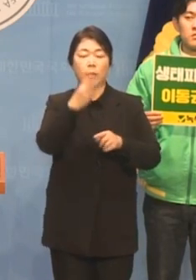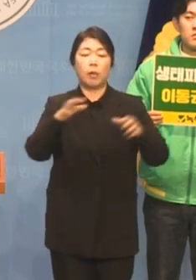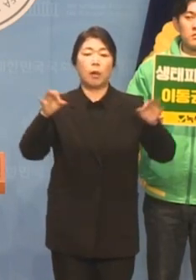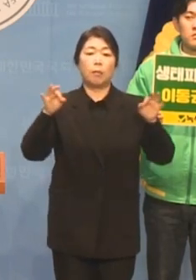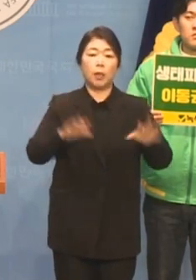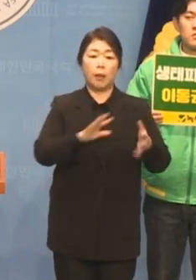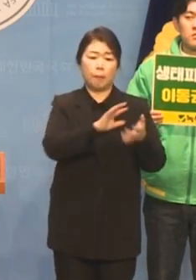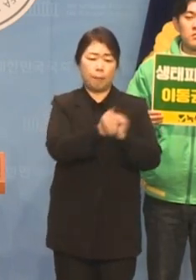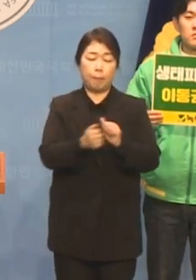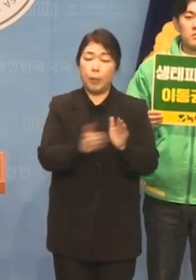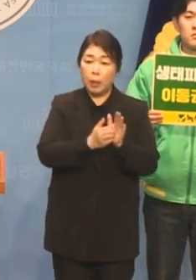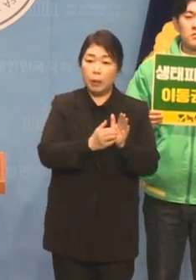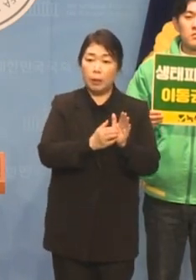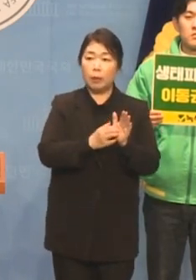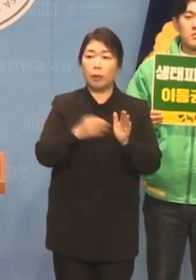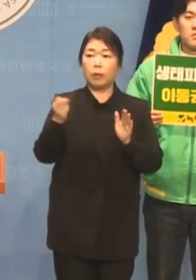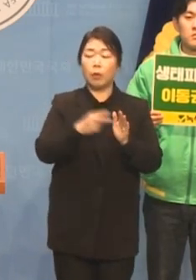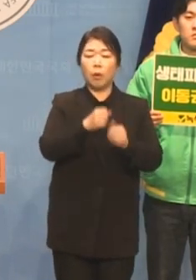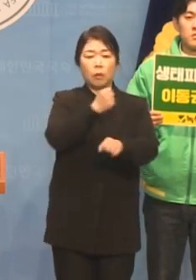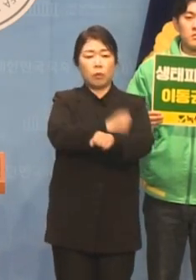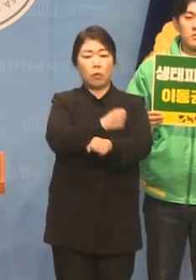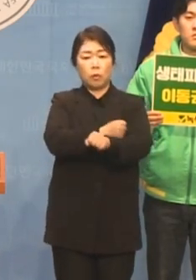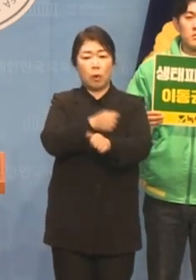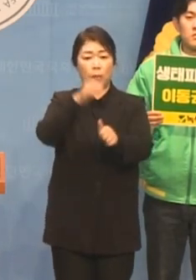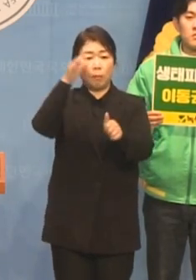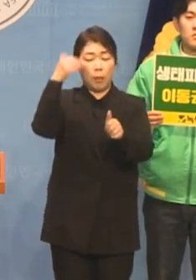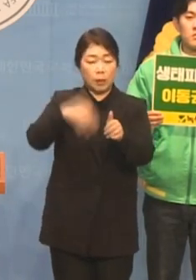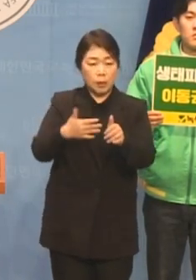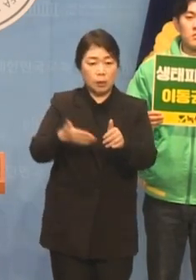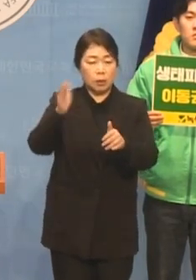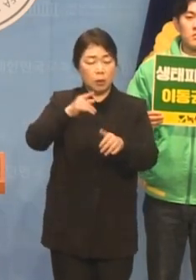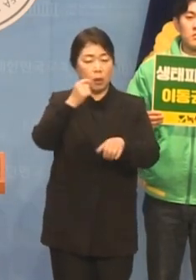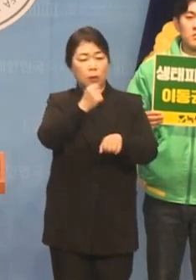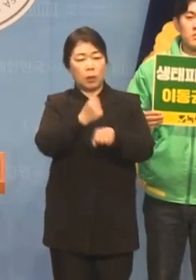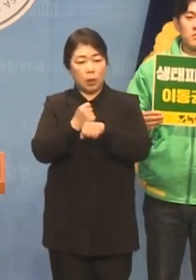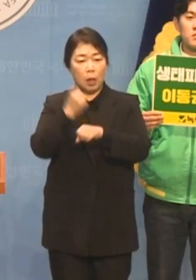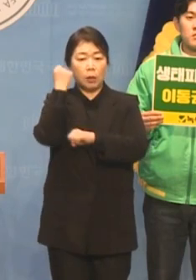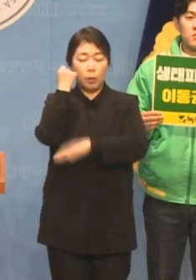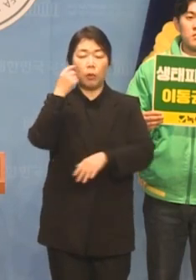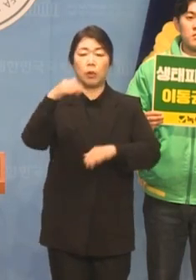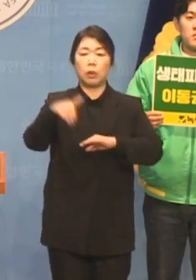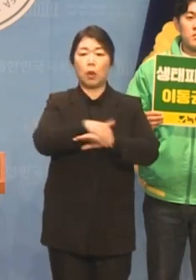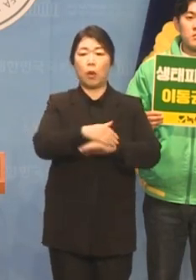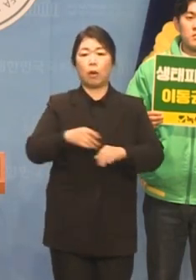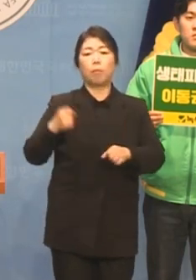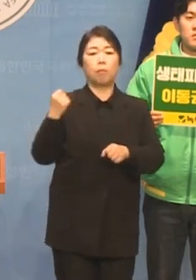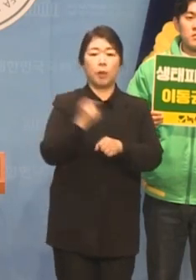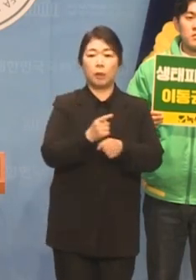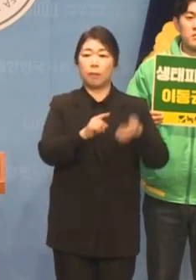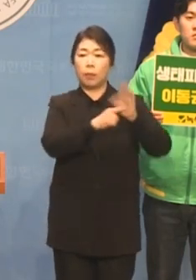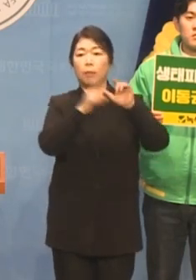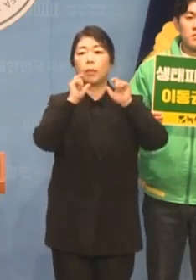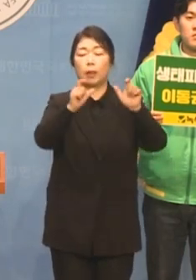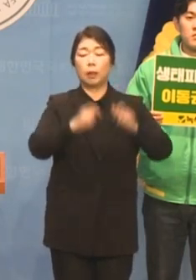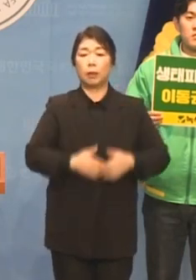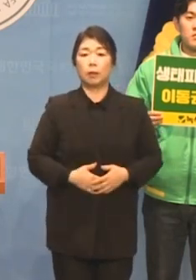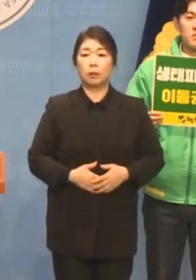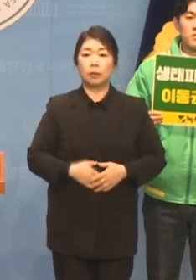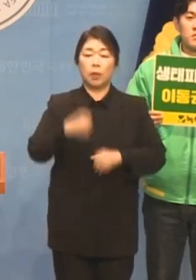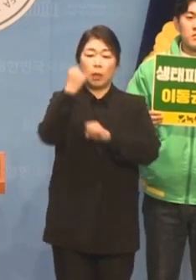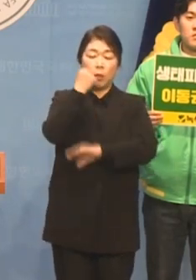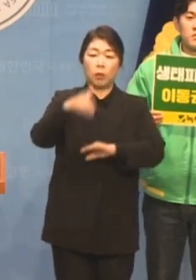끝내 버리고 수립 용력이 끝나지도 않은 기본 계획을 버젓이 고시했습니다 기본 계획에